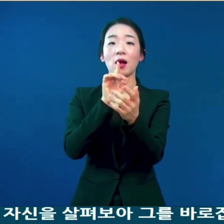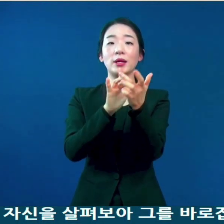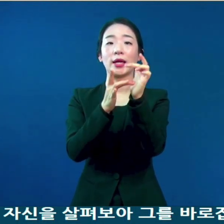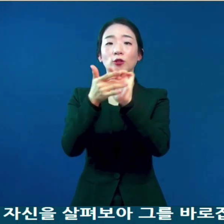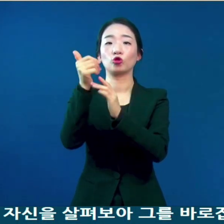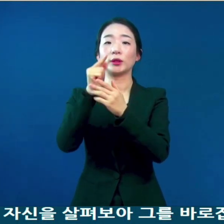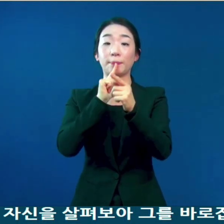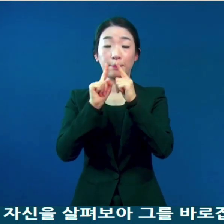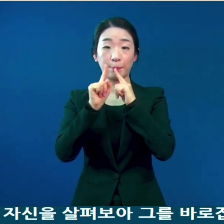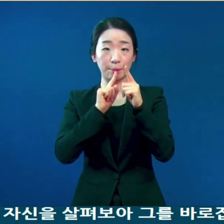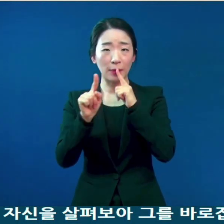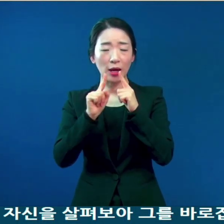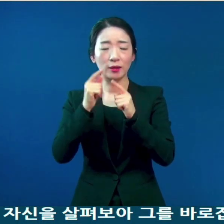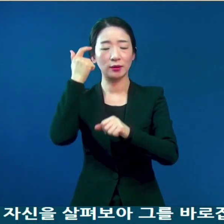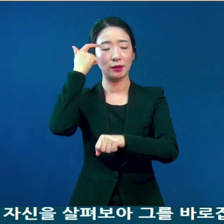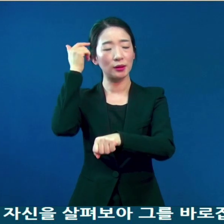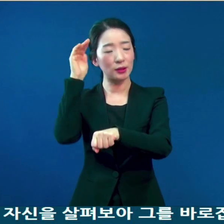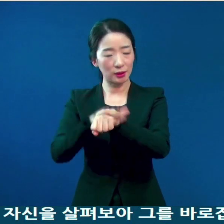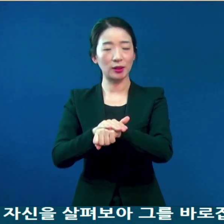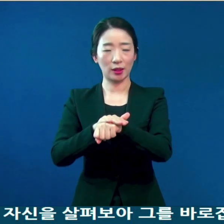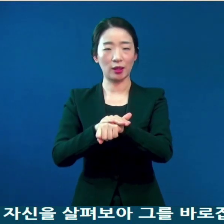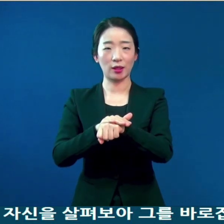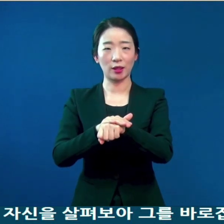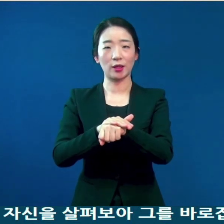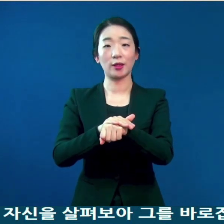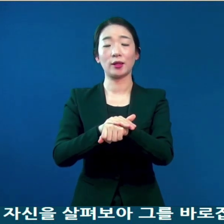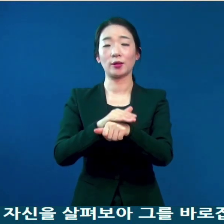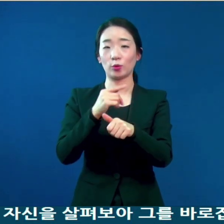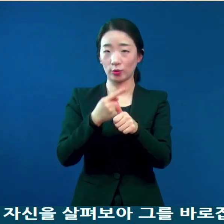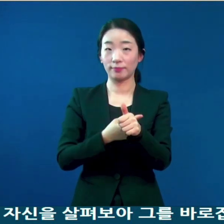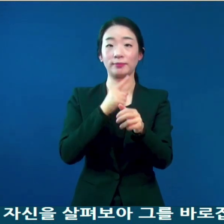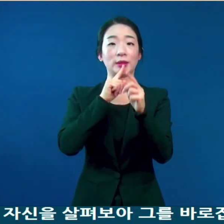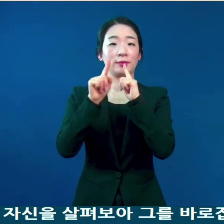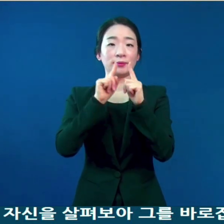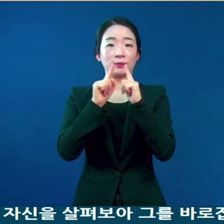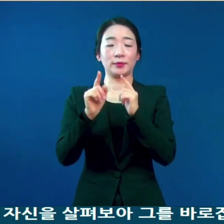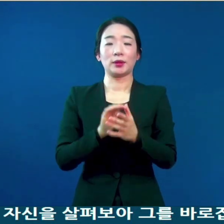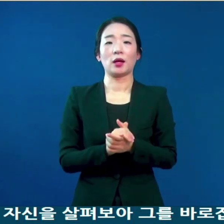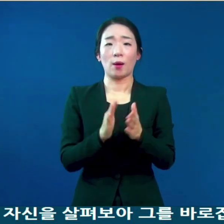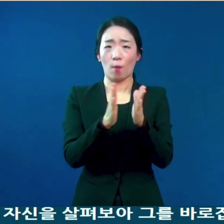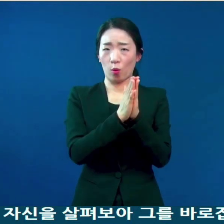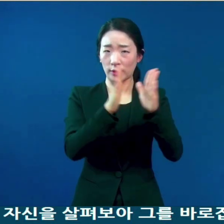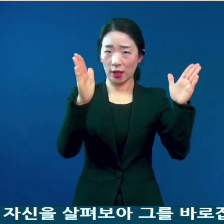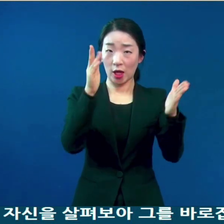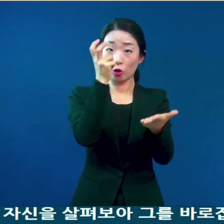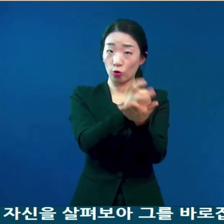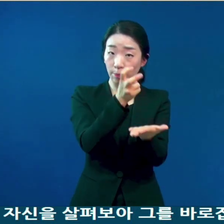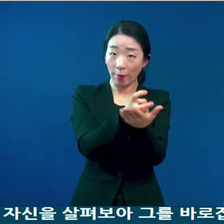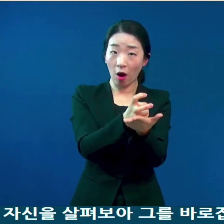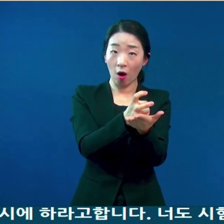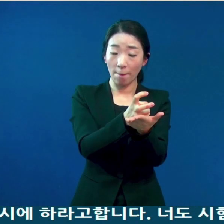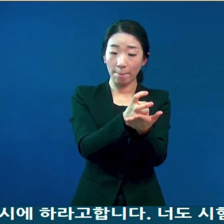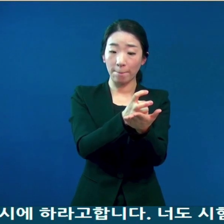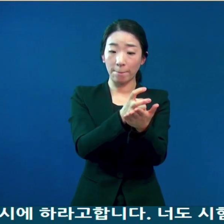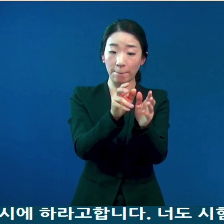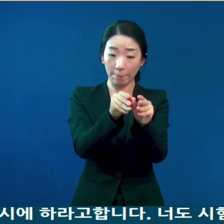넘치는 답이었습니다. 모세의 율법으로 보아도 이것은